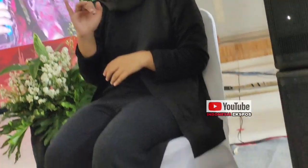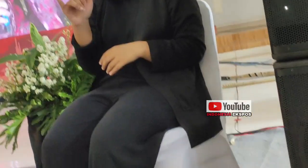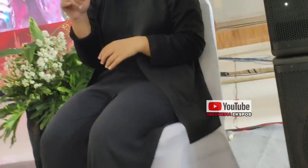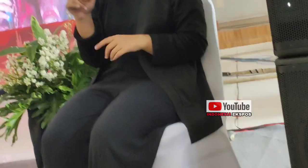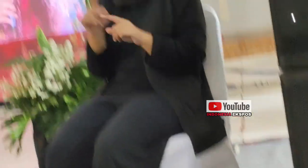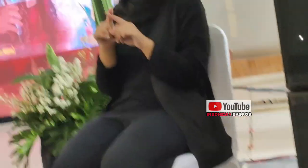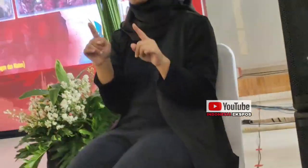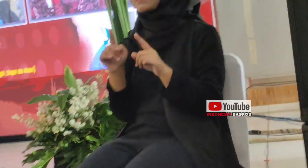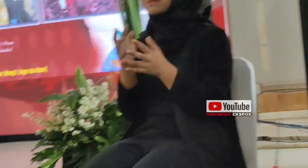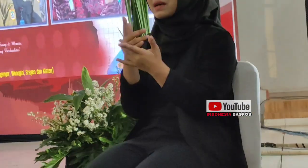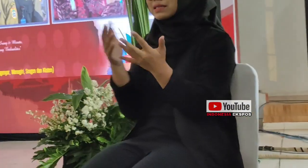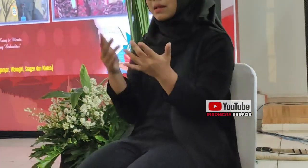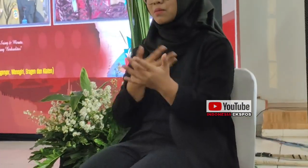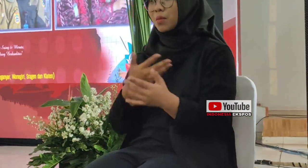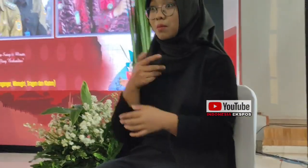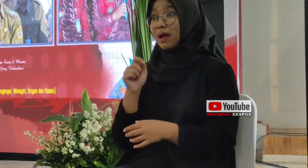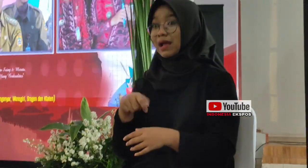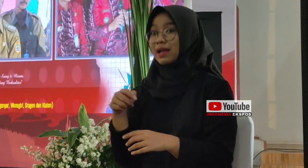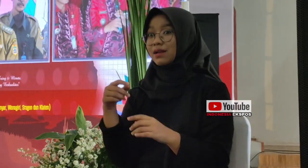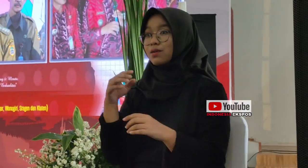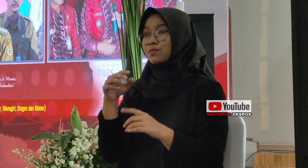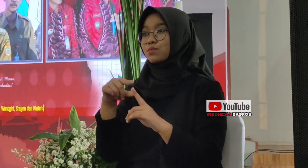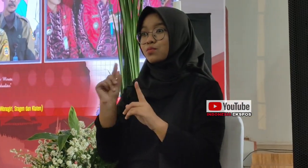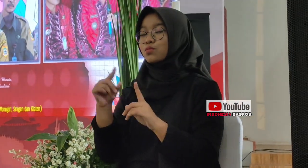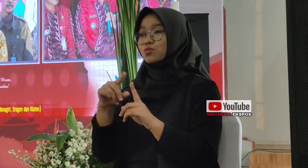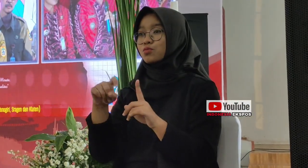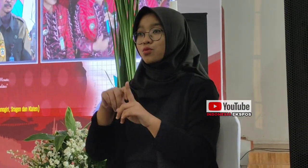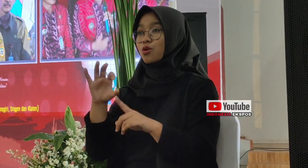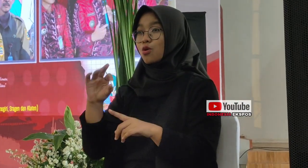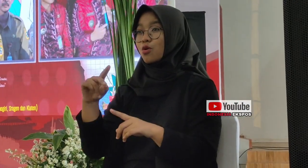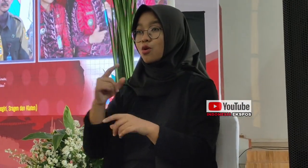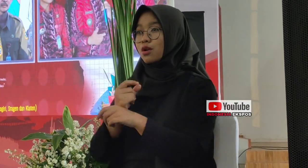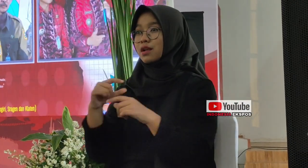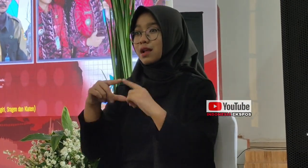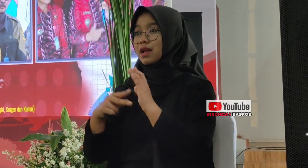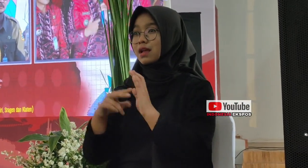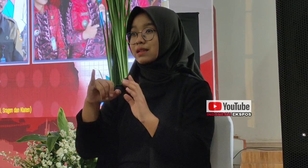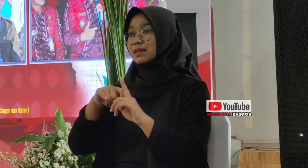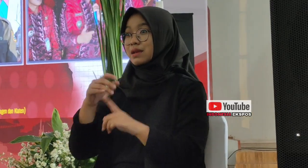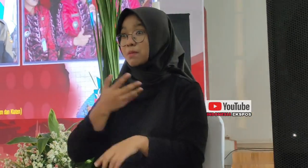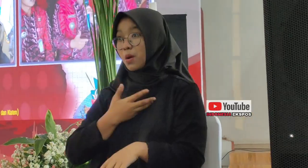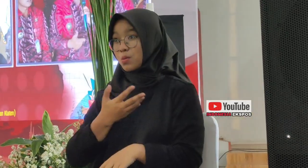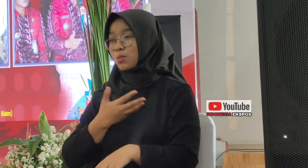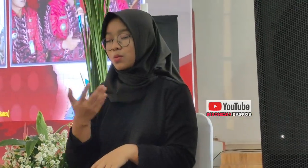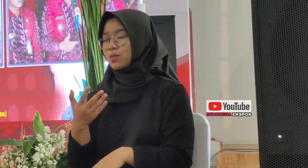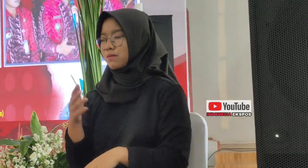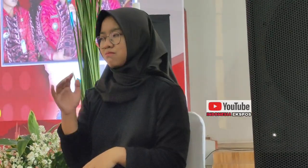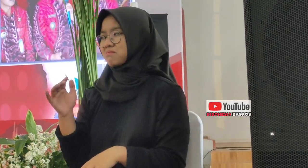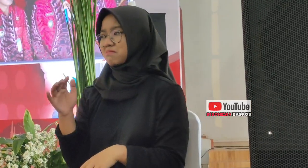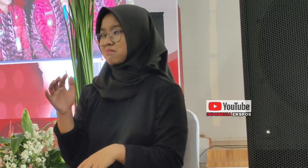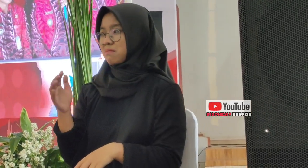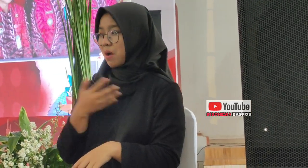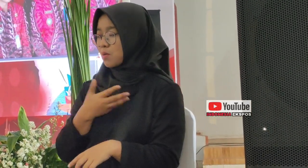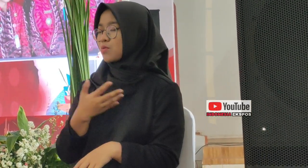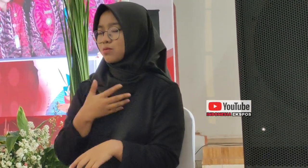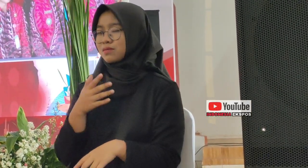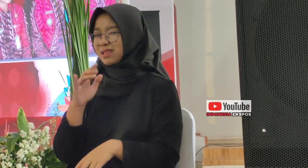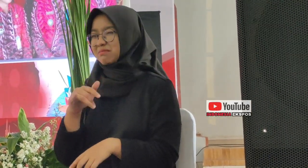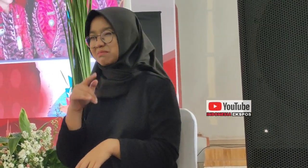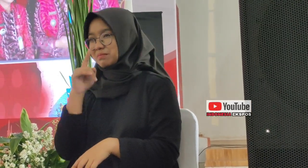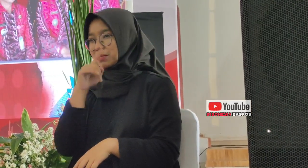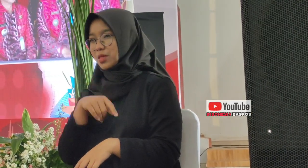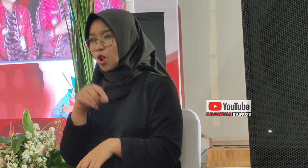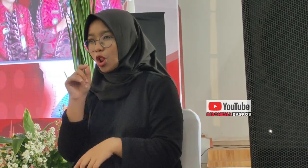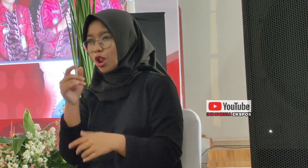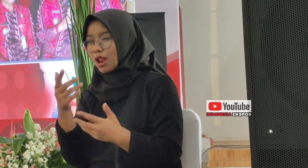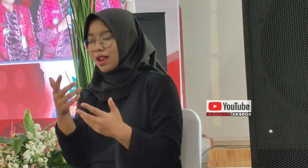Tapi warganya mau nggak pakai pupuk organik? Mau, Bapak. Oh, kenane. Kenane, bener, Pak. Oh